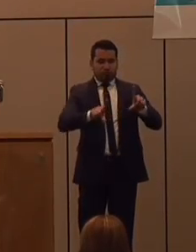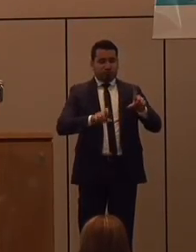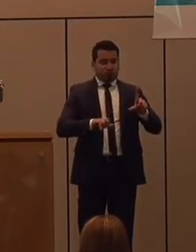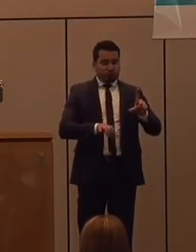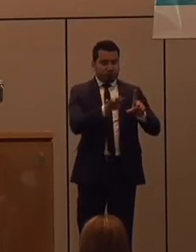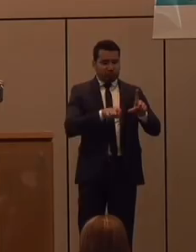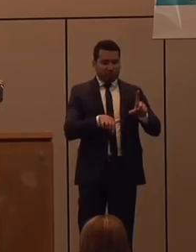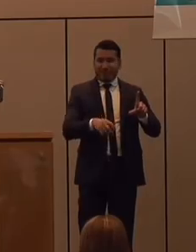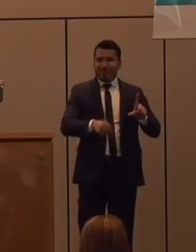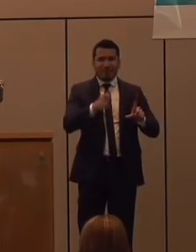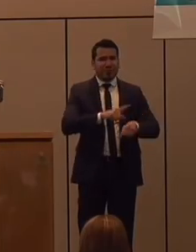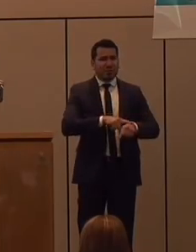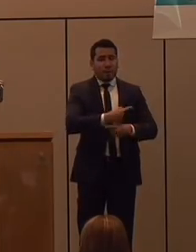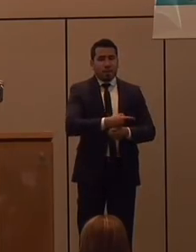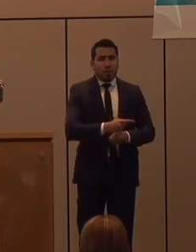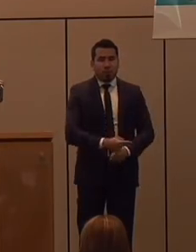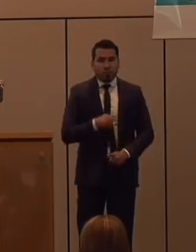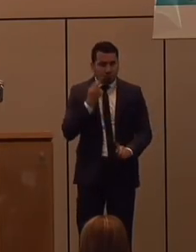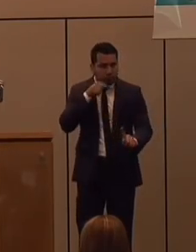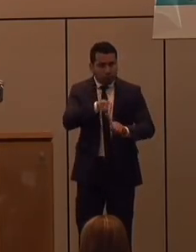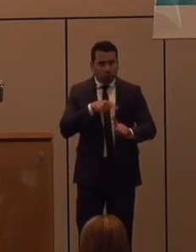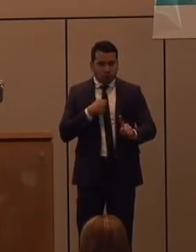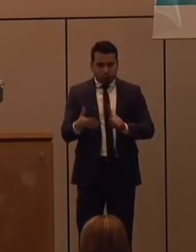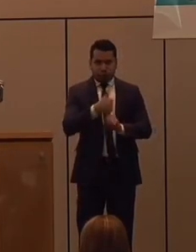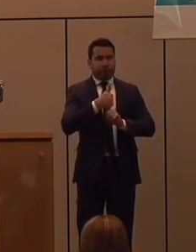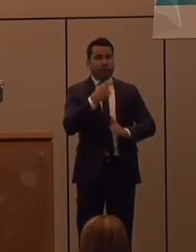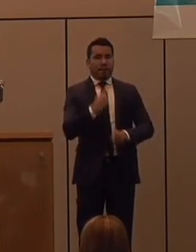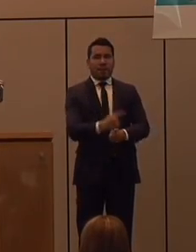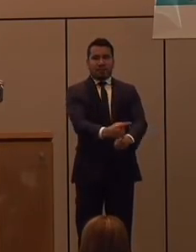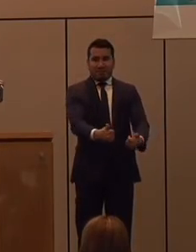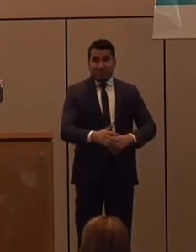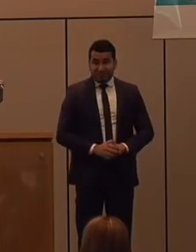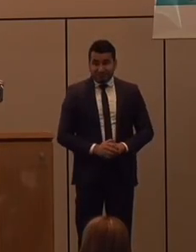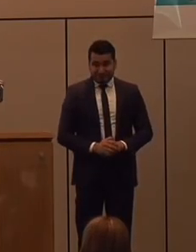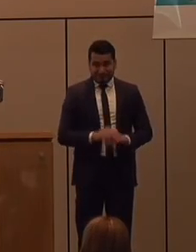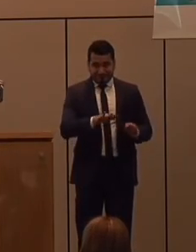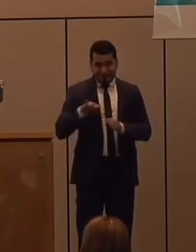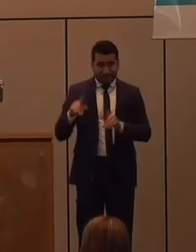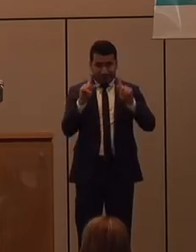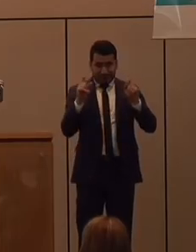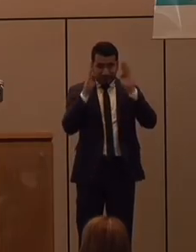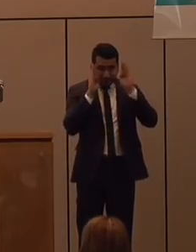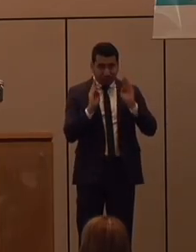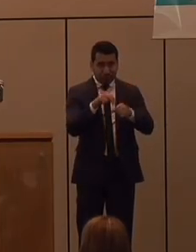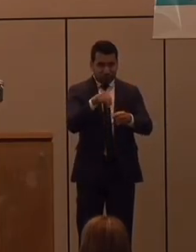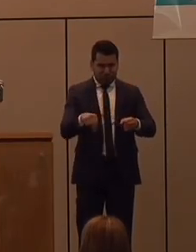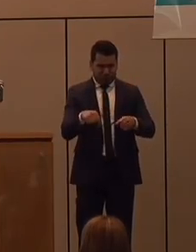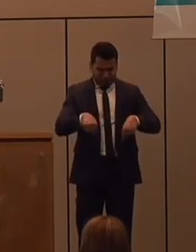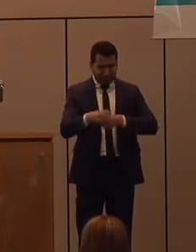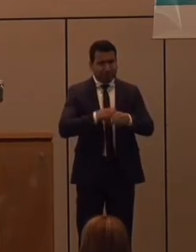para que puedan cumplir con su objeto misional en el tema de atención al ciudadano también hicimos un trabajo este año